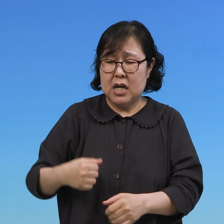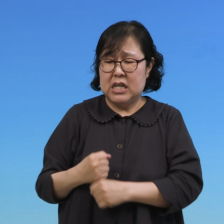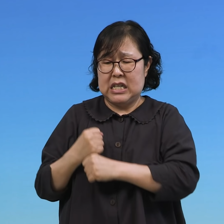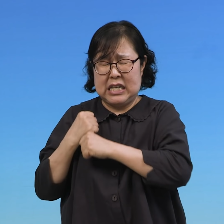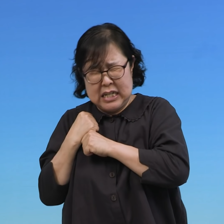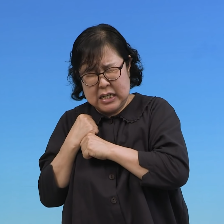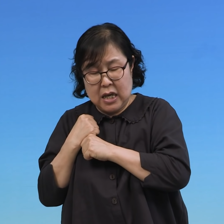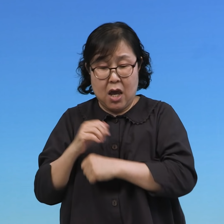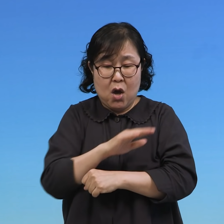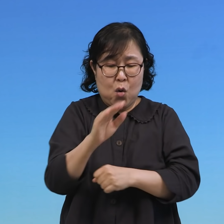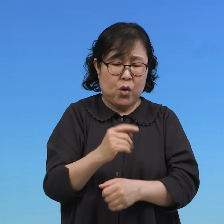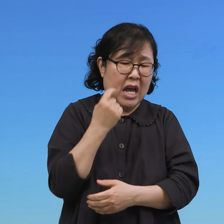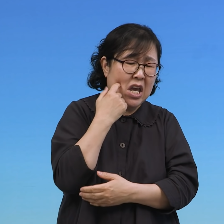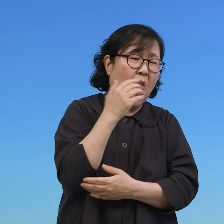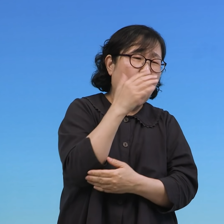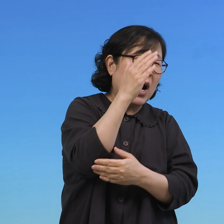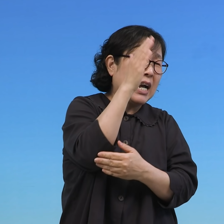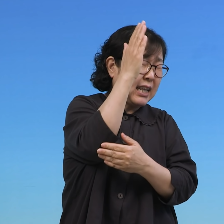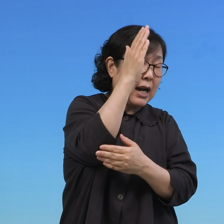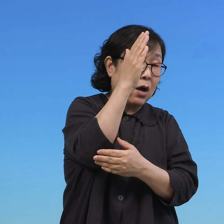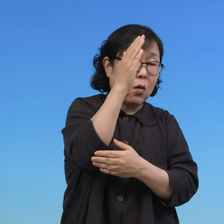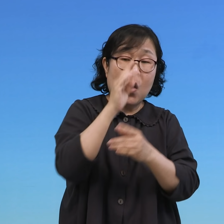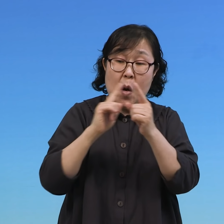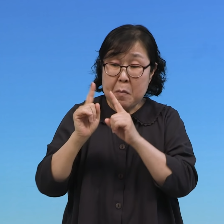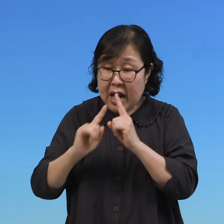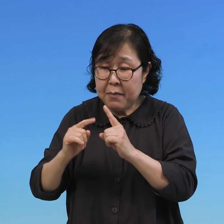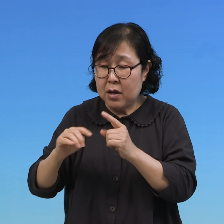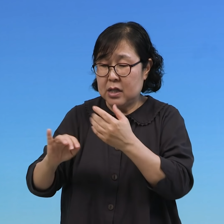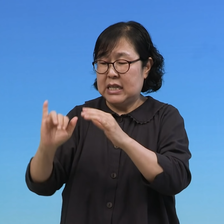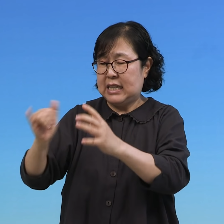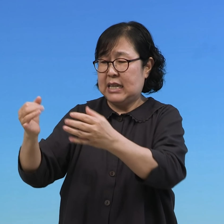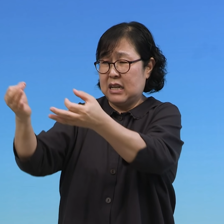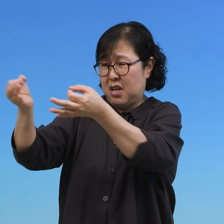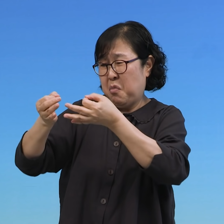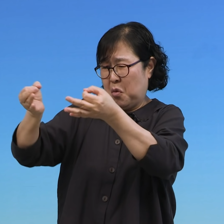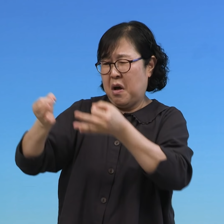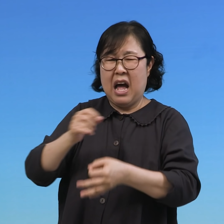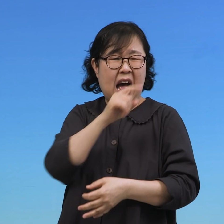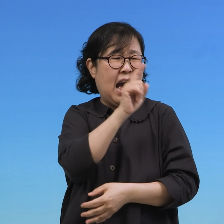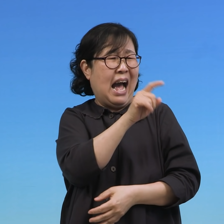게 그게 우리의 영광이다 그러면 하여튼 예수 믿는 것들 입만 살아가지고,